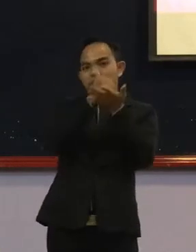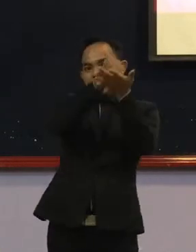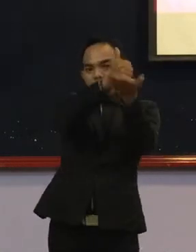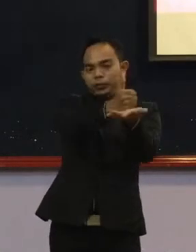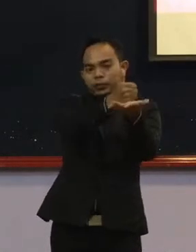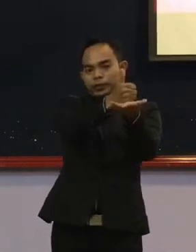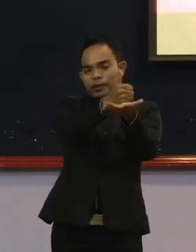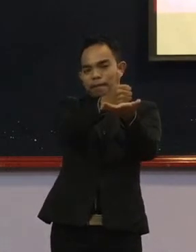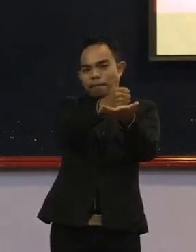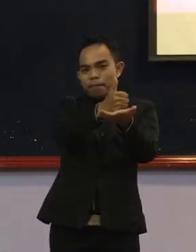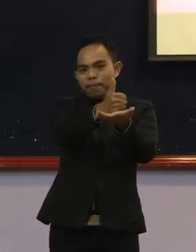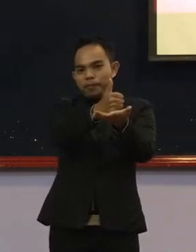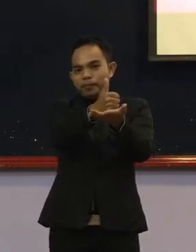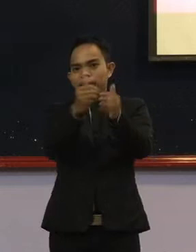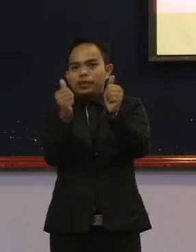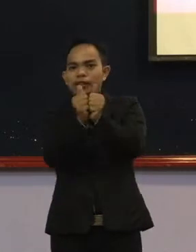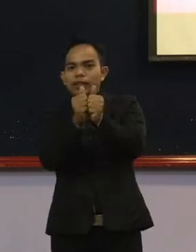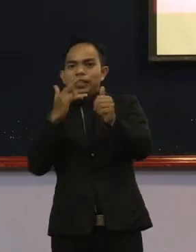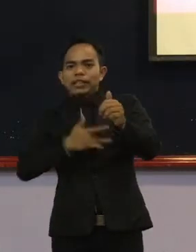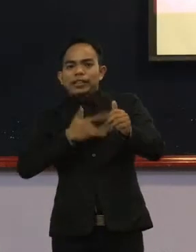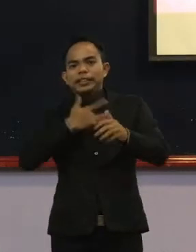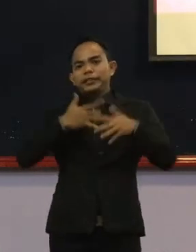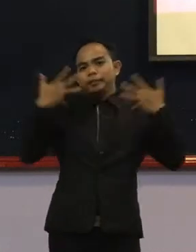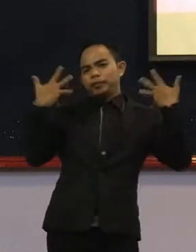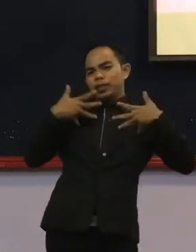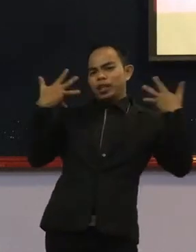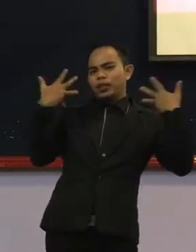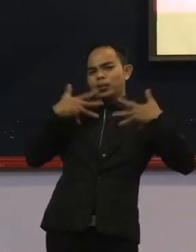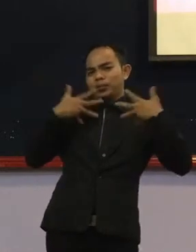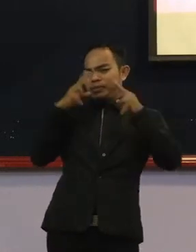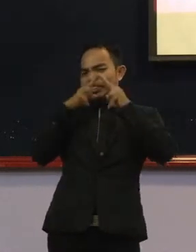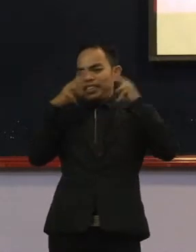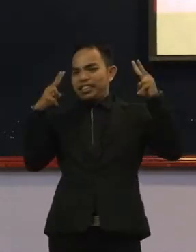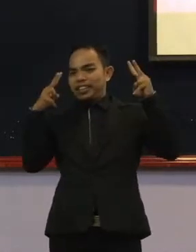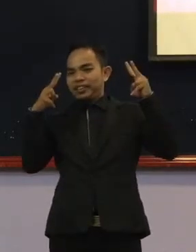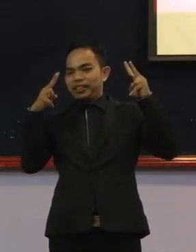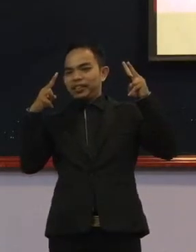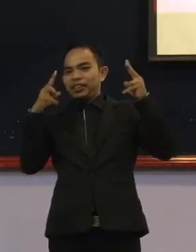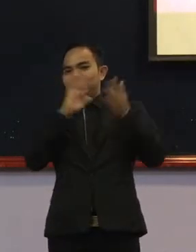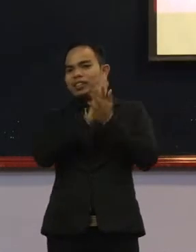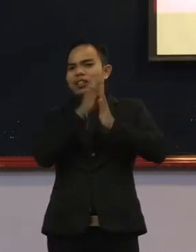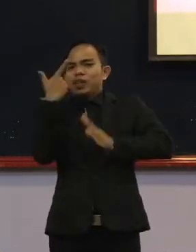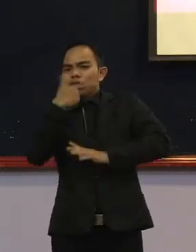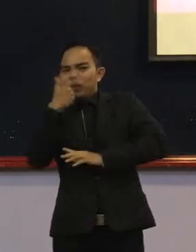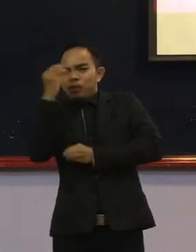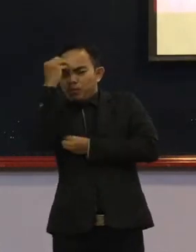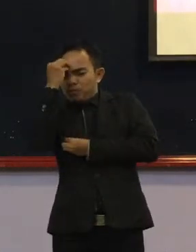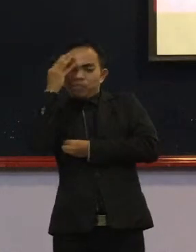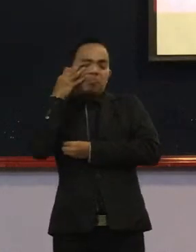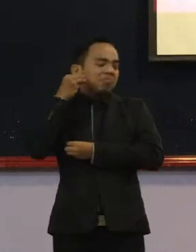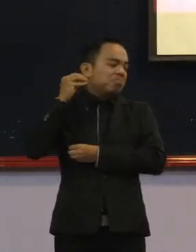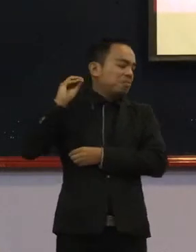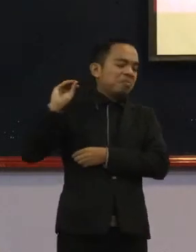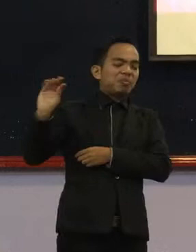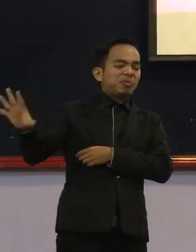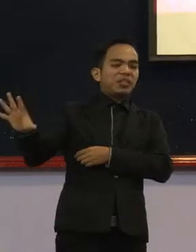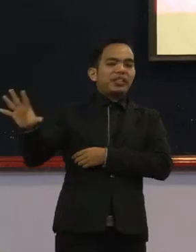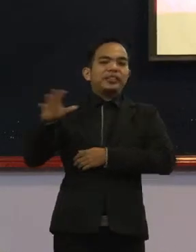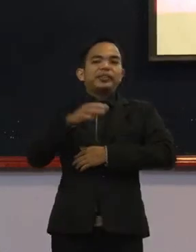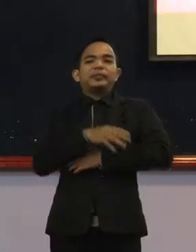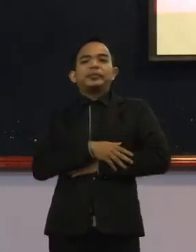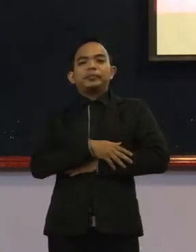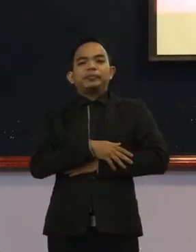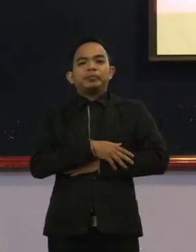فأنت عنه تلهى كلا إنها تذكرة فمن